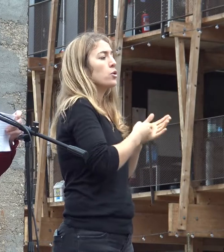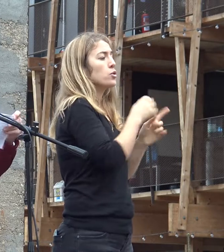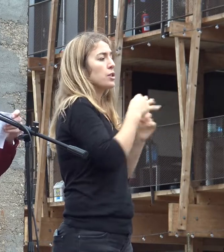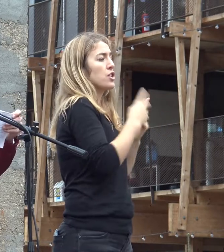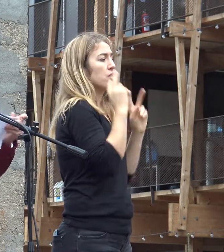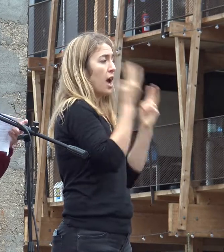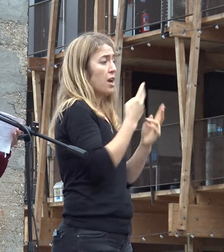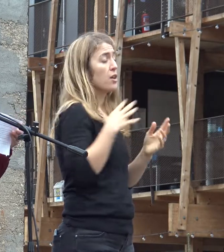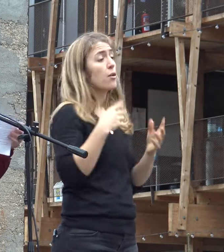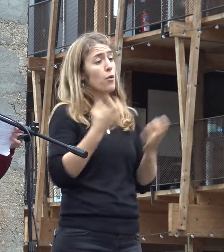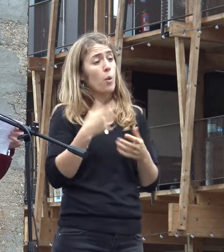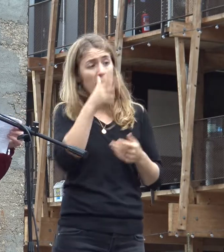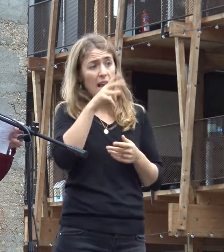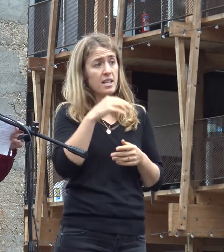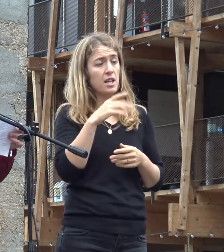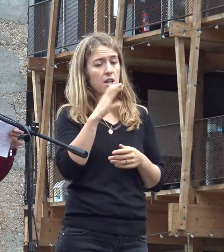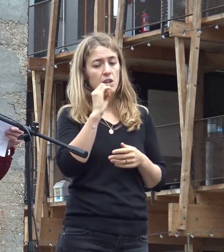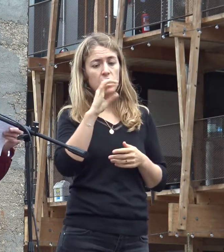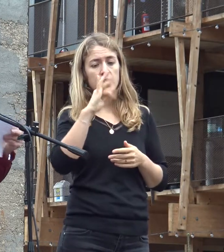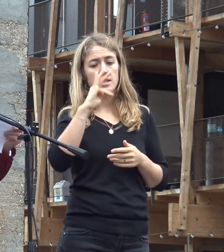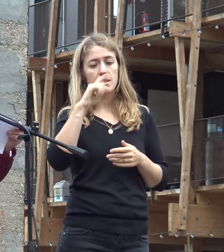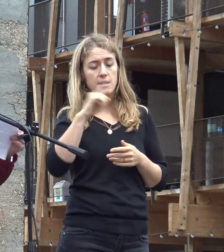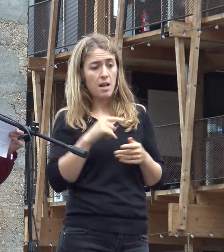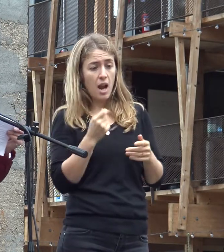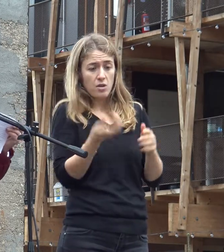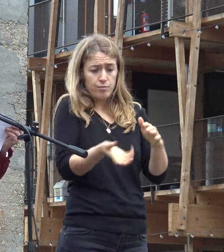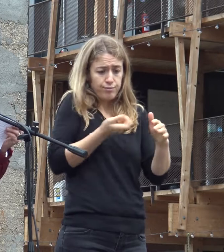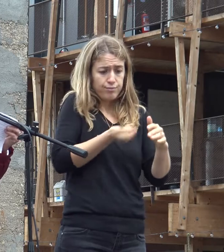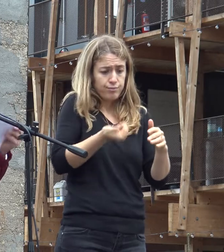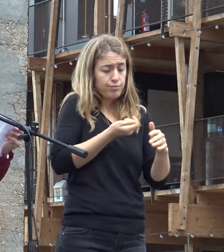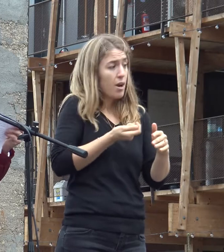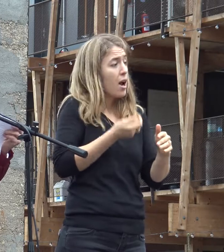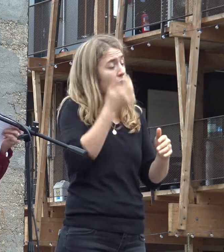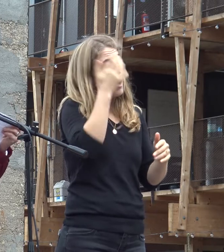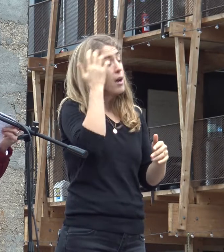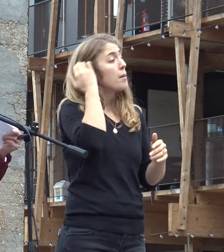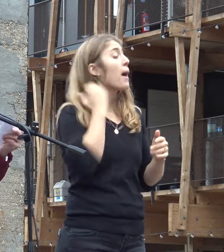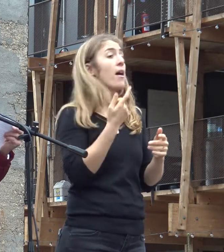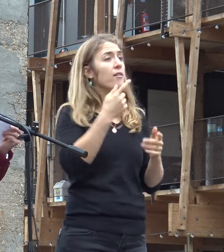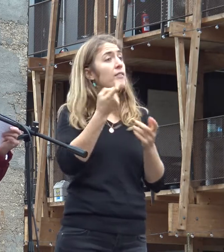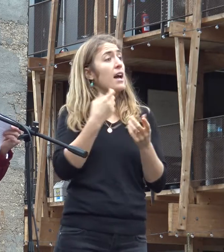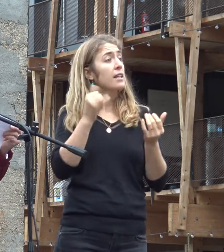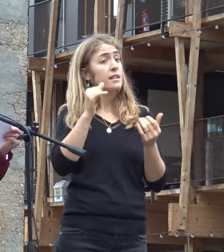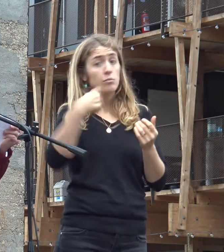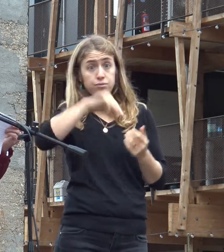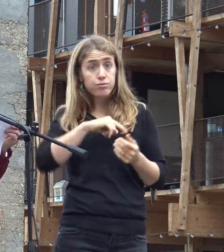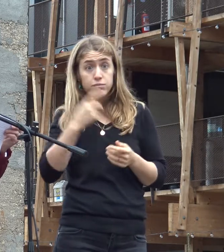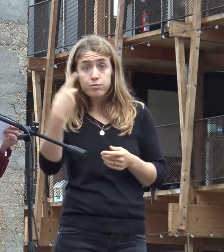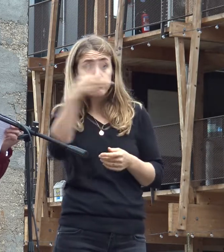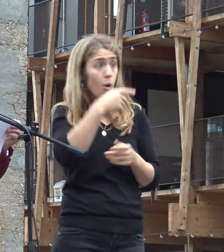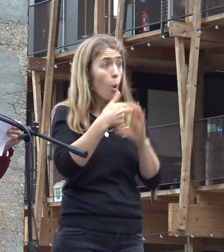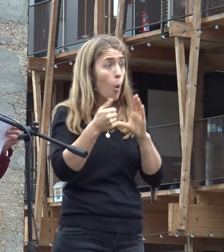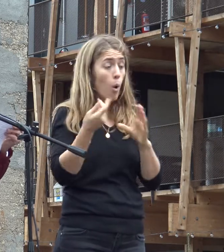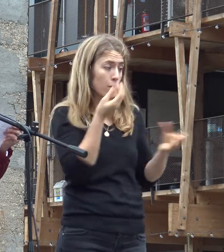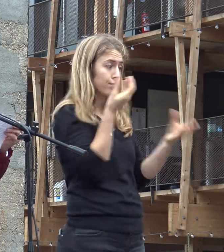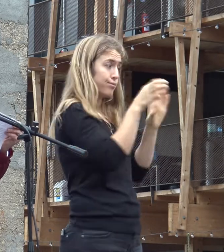dans l'extraction du gaz de schiste aux États-Unis, elles sont à nous. Ce sont nos euros à nous, mis bout à bout, qui leur